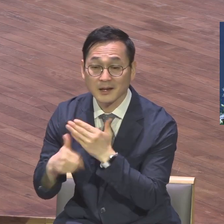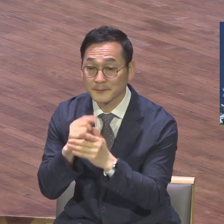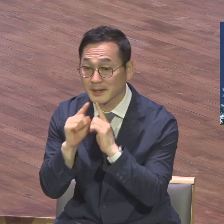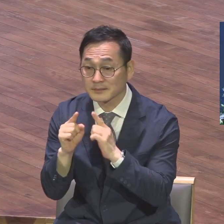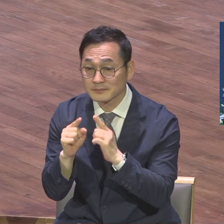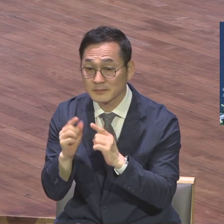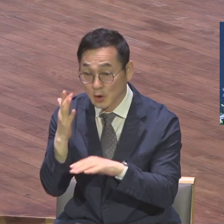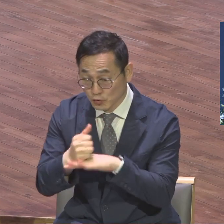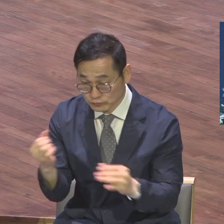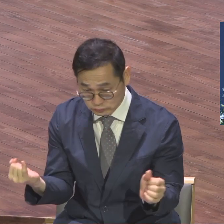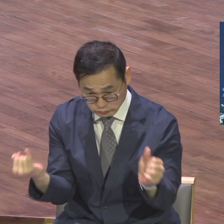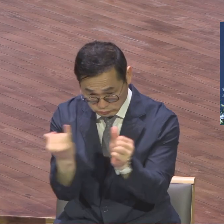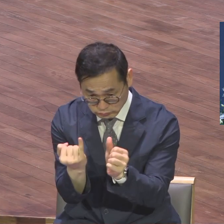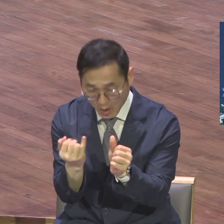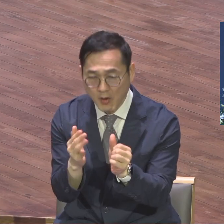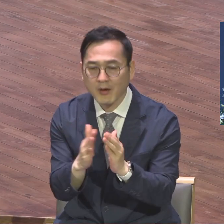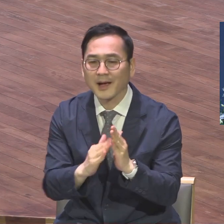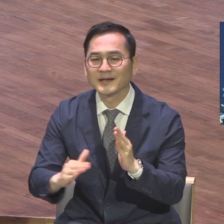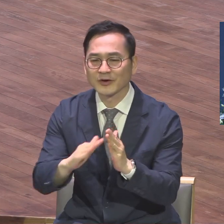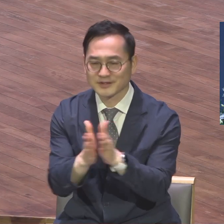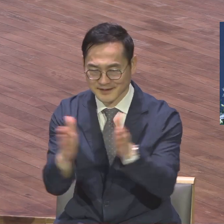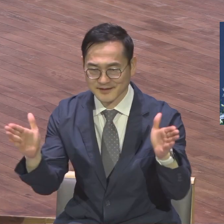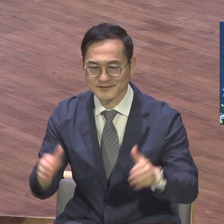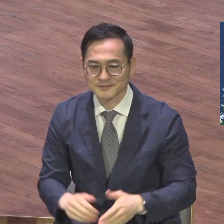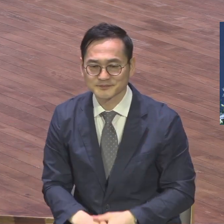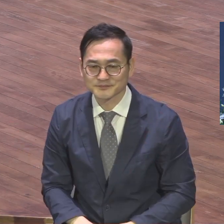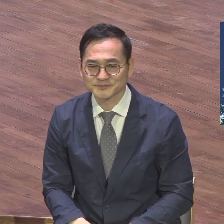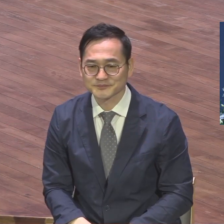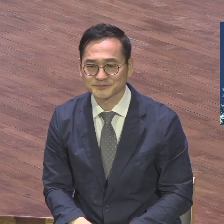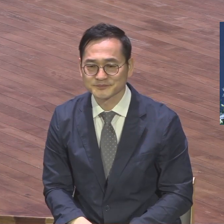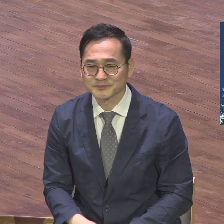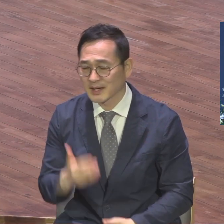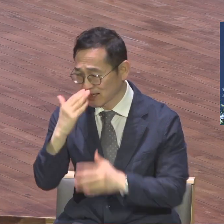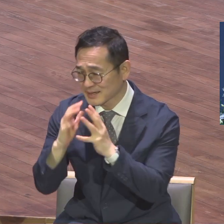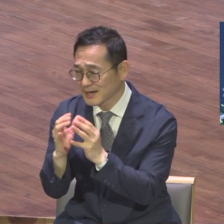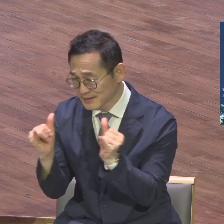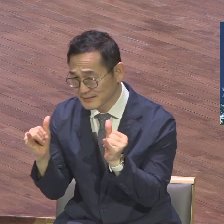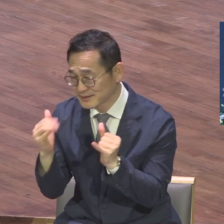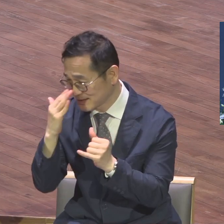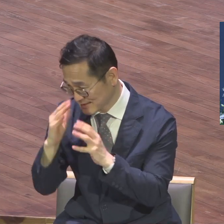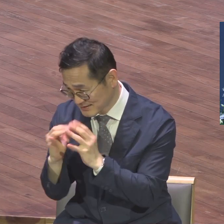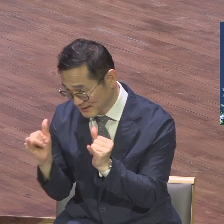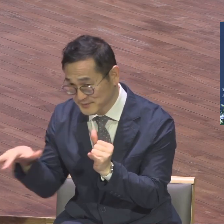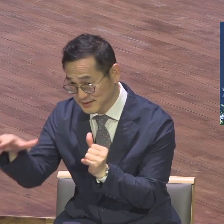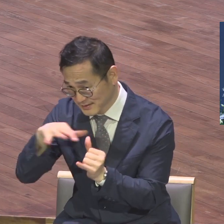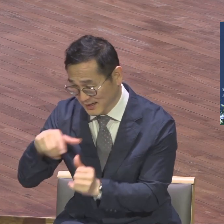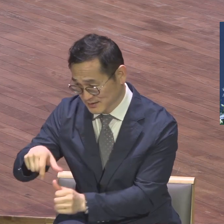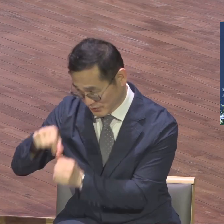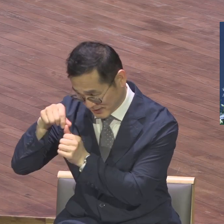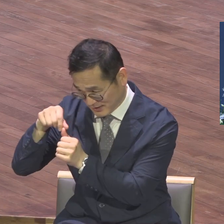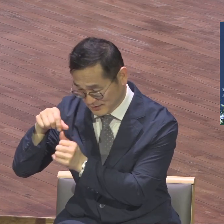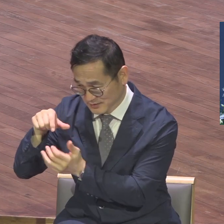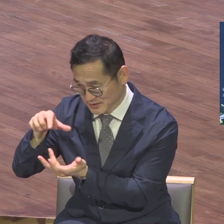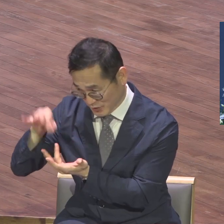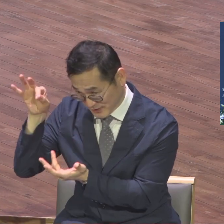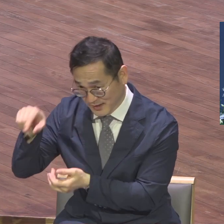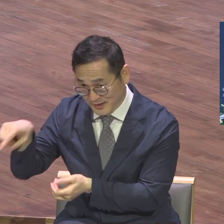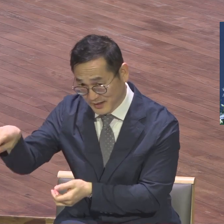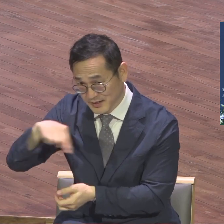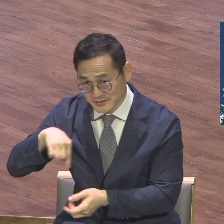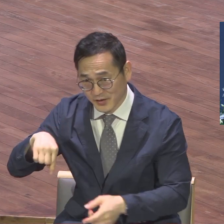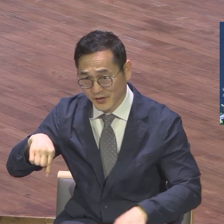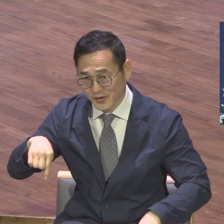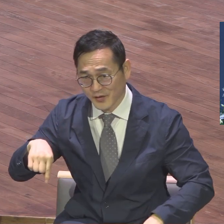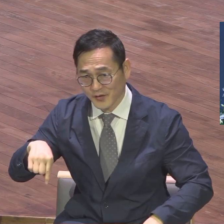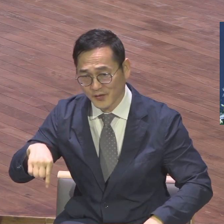가정이 이루어진 것인데 그리고 하나님께서 이스라엘 백성들을 선택하셔서 인류 구원을 위한 이 제사장